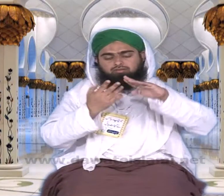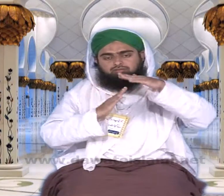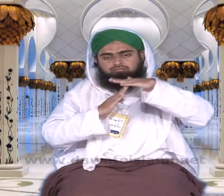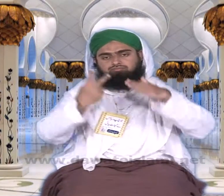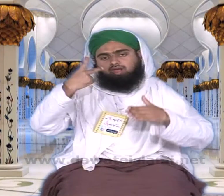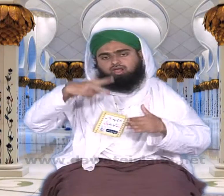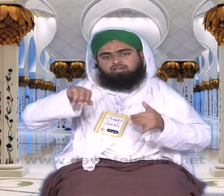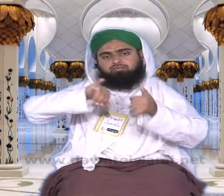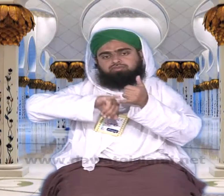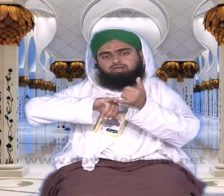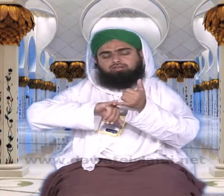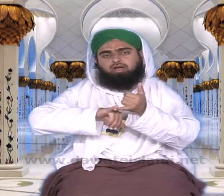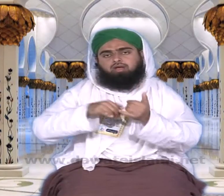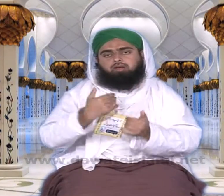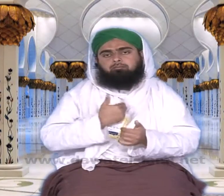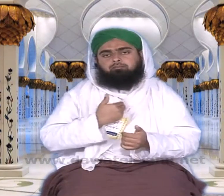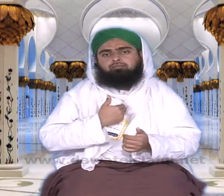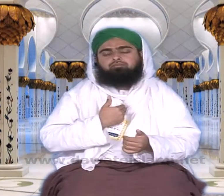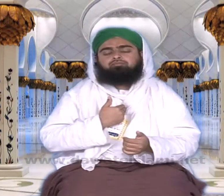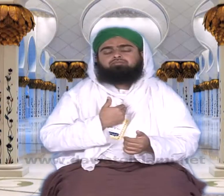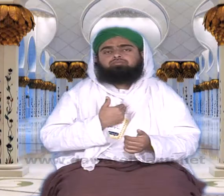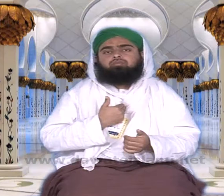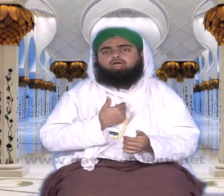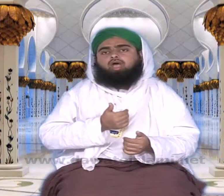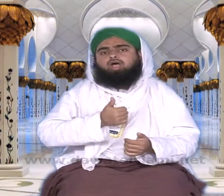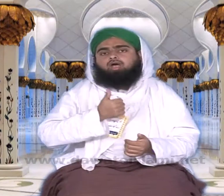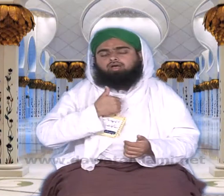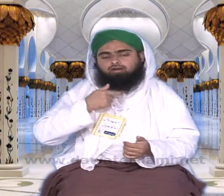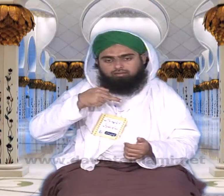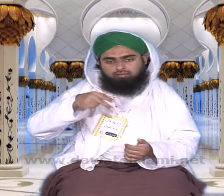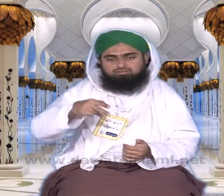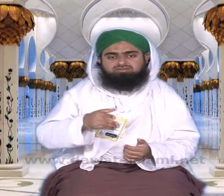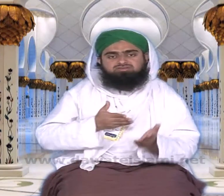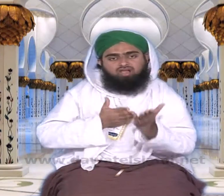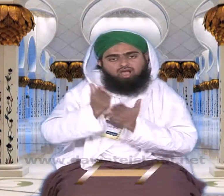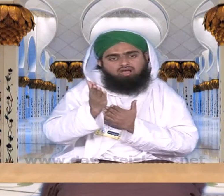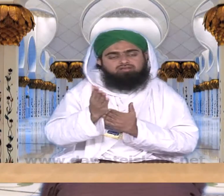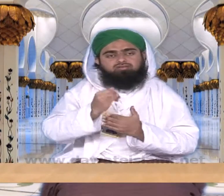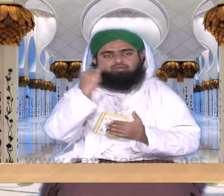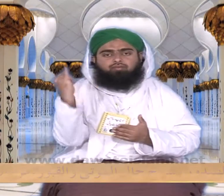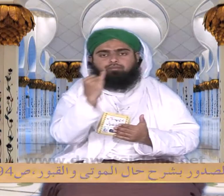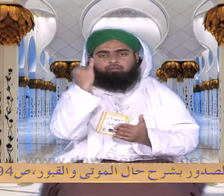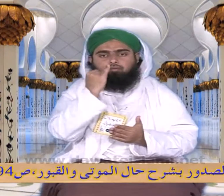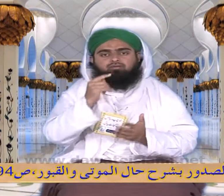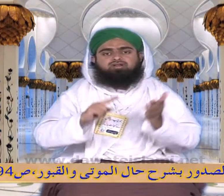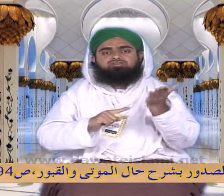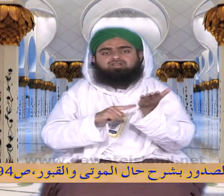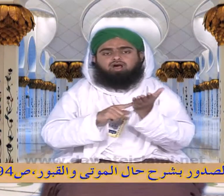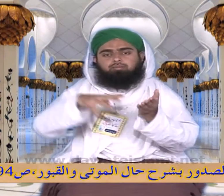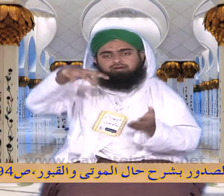صدقہ بن یزید رحمت اللہ فرماتے ہیں کہ ملک ترابلس کے سفر پر تھا ایک مقام پر